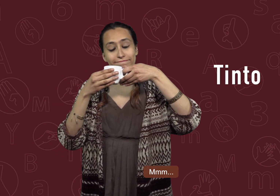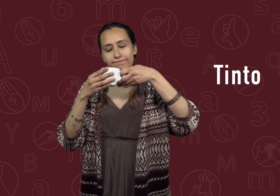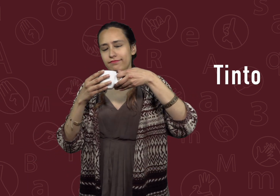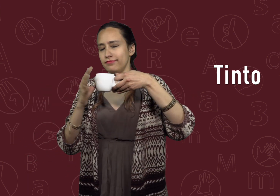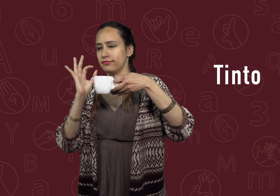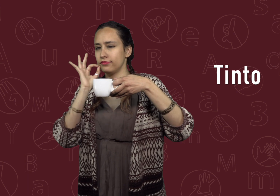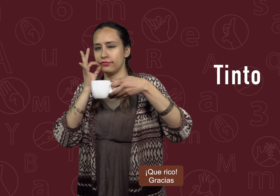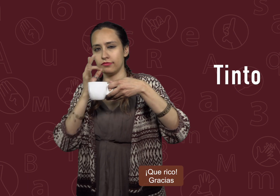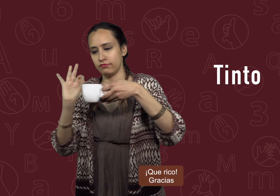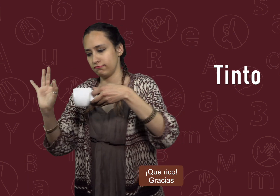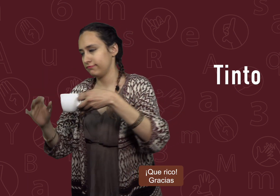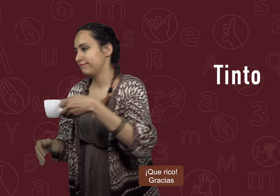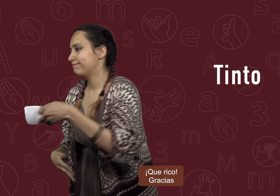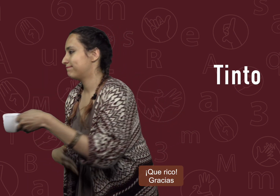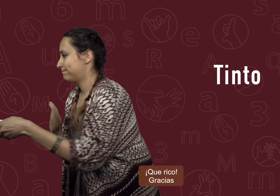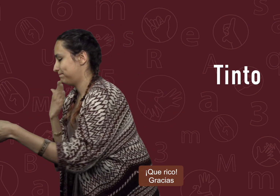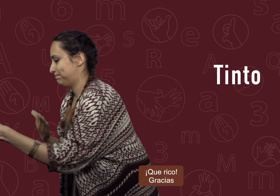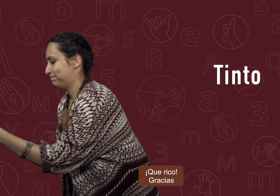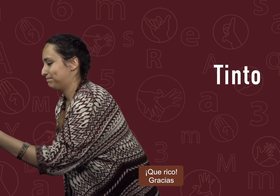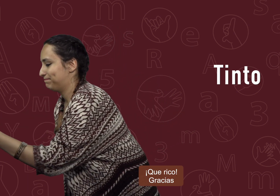¡Qué rico! Gracias.